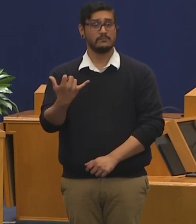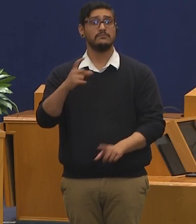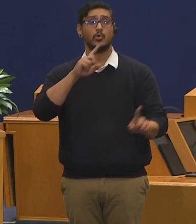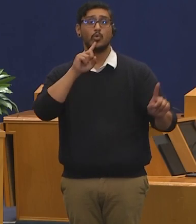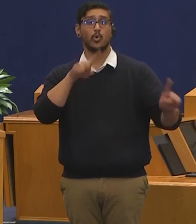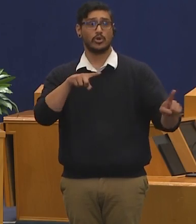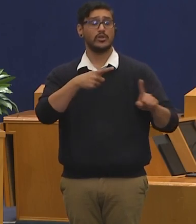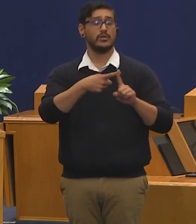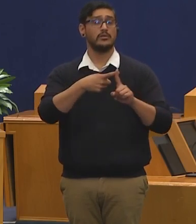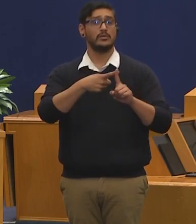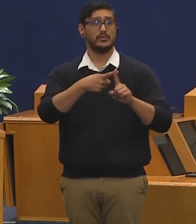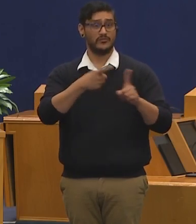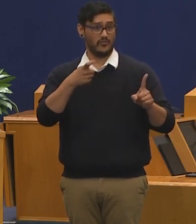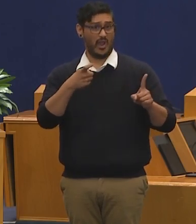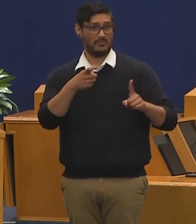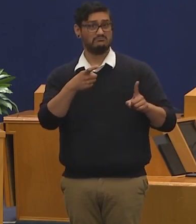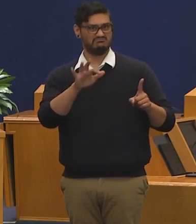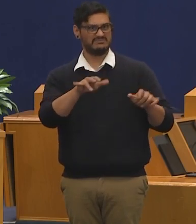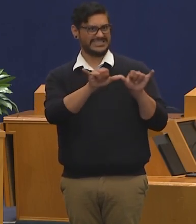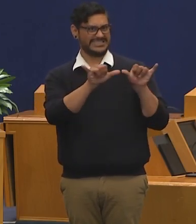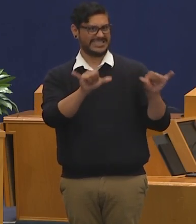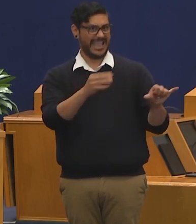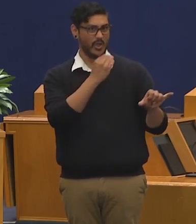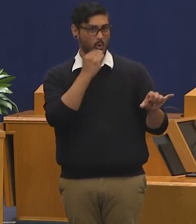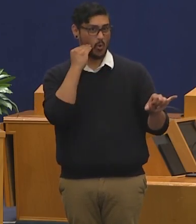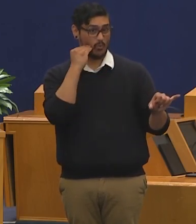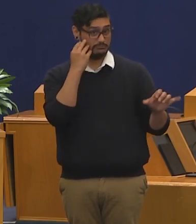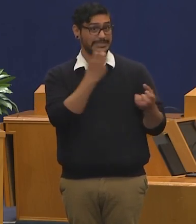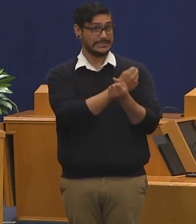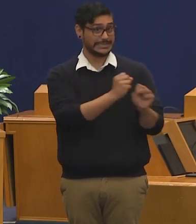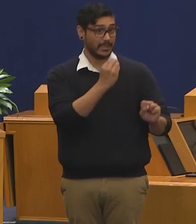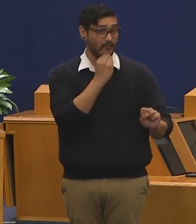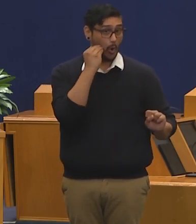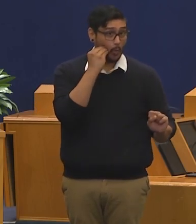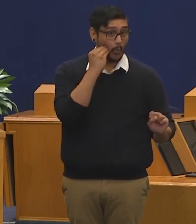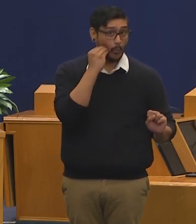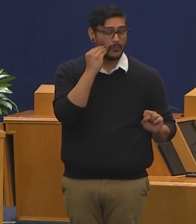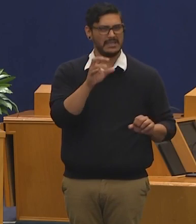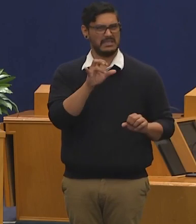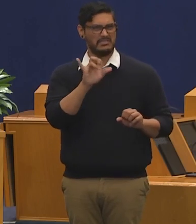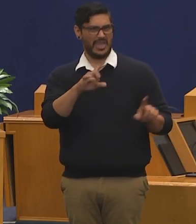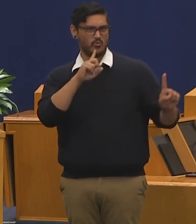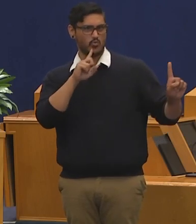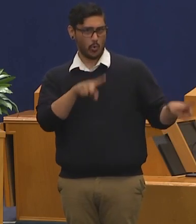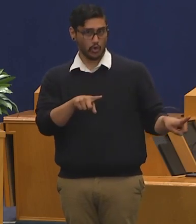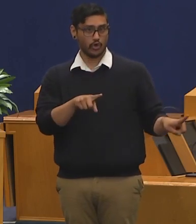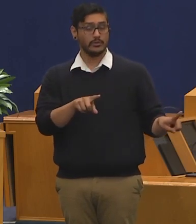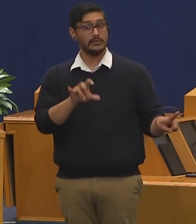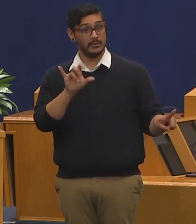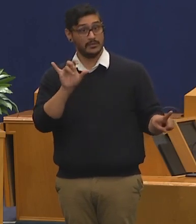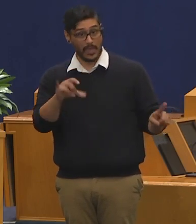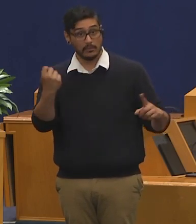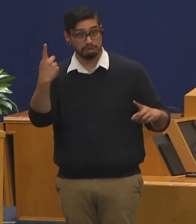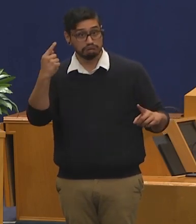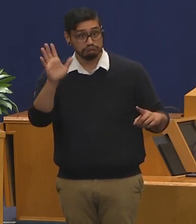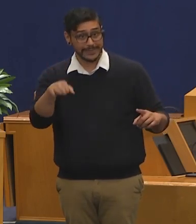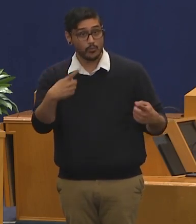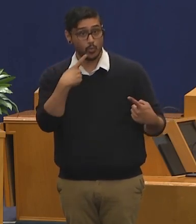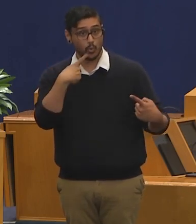más seguro en el hogar. Si bien estamos seguros que nuestras medidas de distanciamiento están